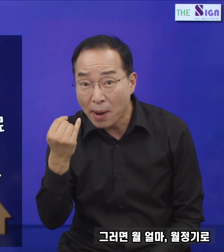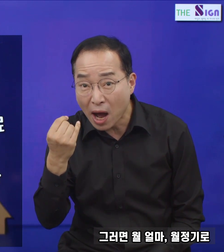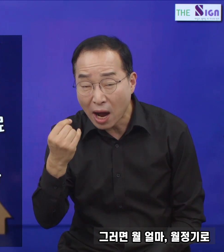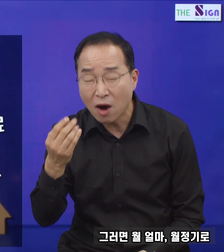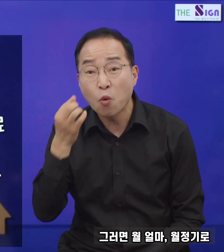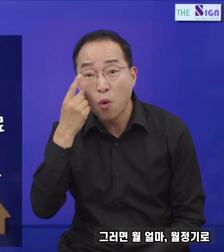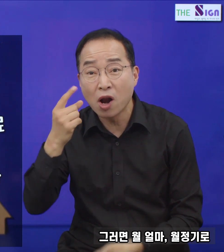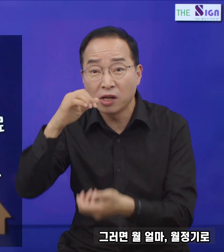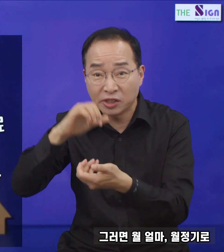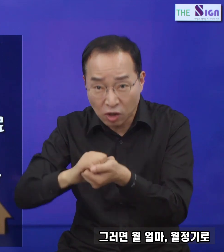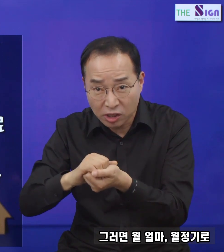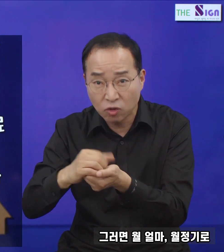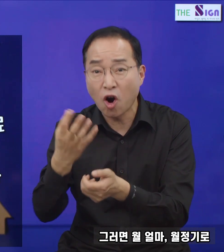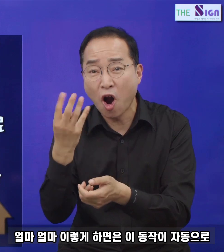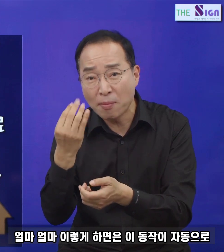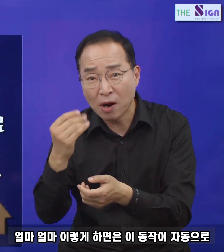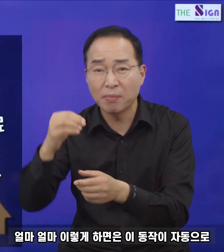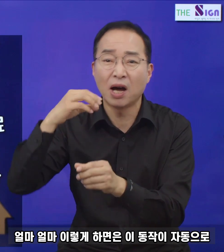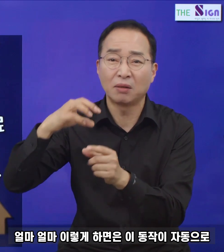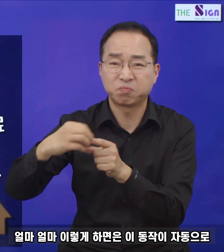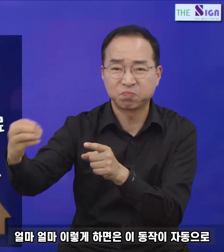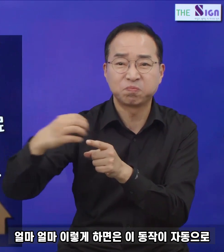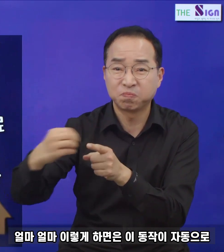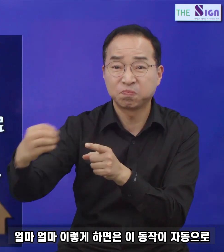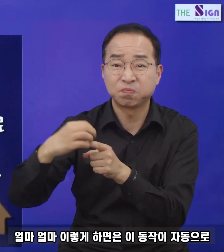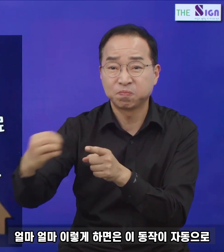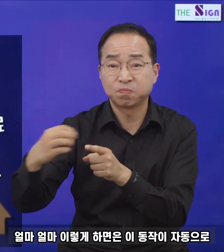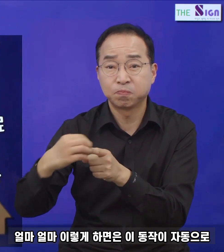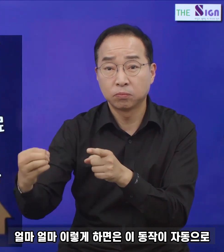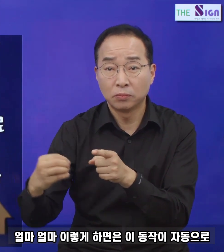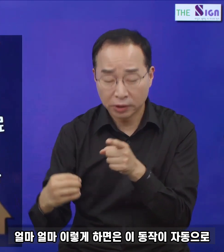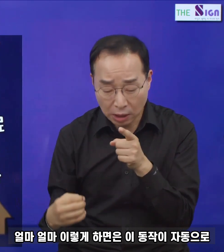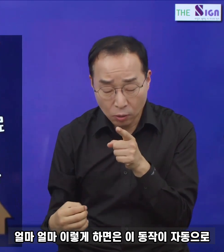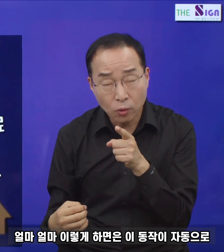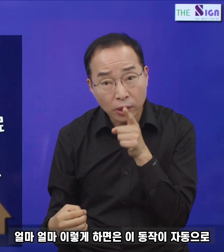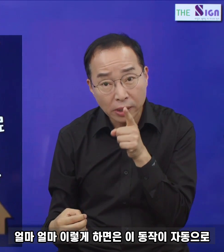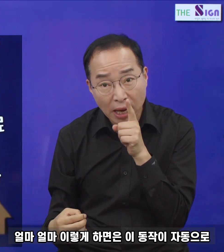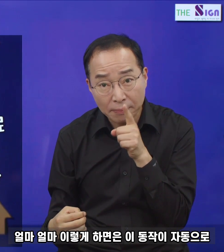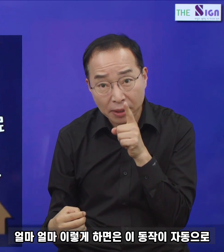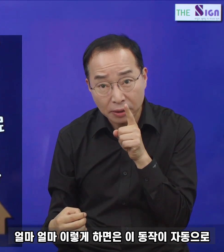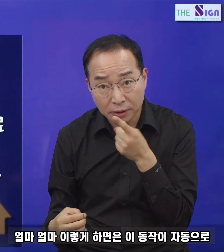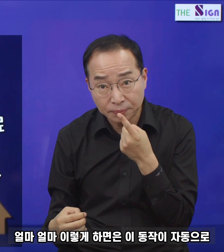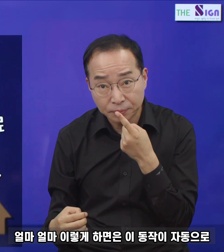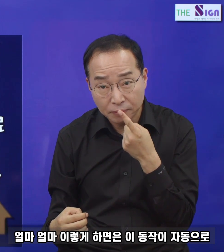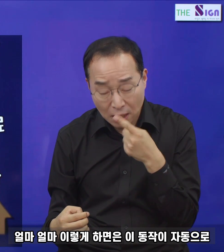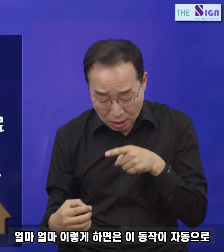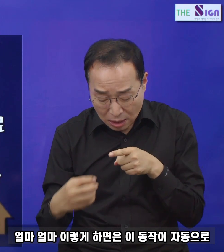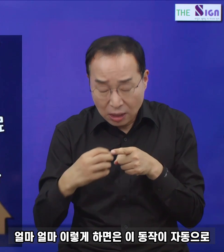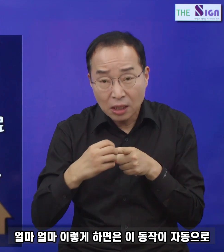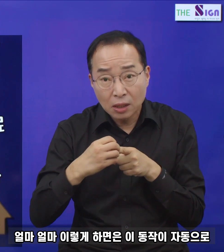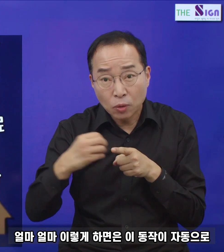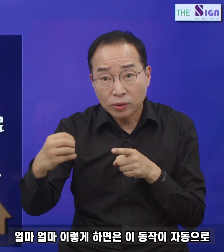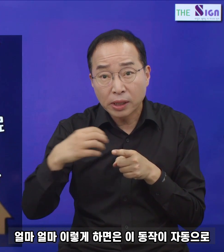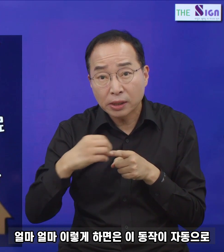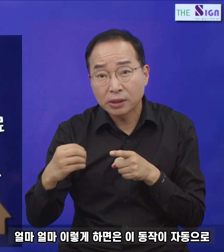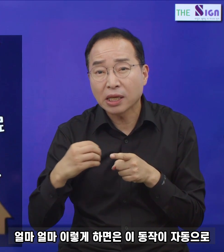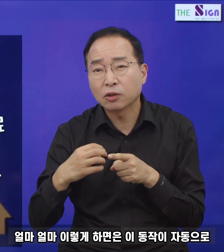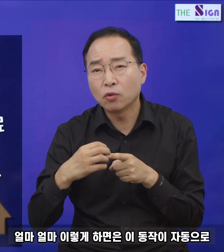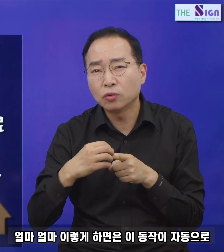얼마, 월 정기로 얼마. 자, 이렇게 하면은 이 동작이 자동으로